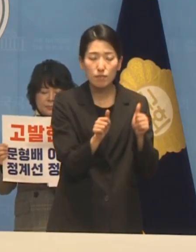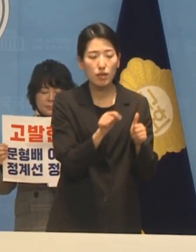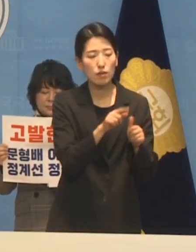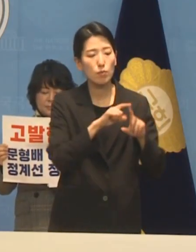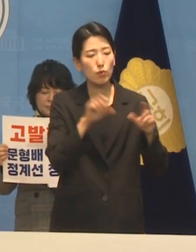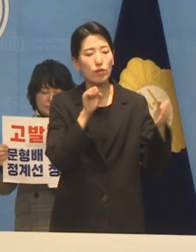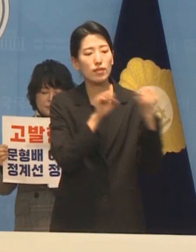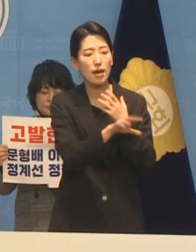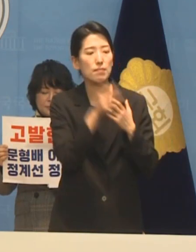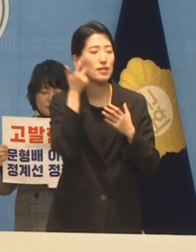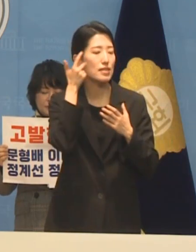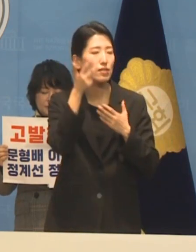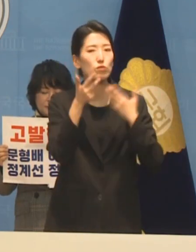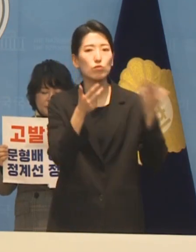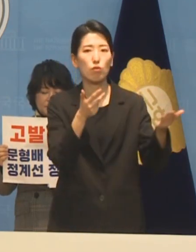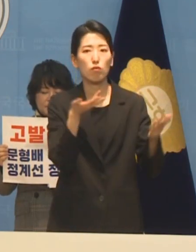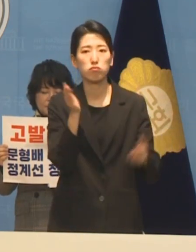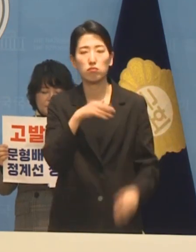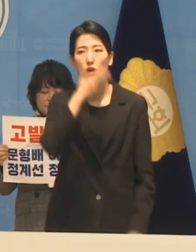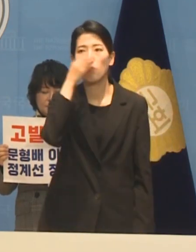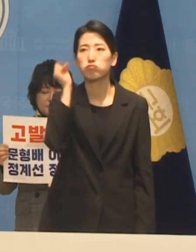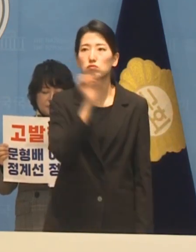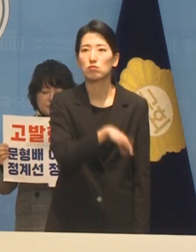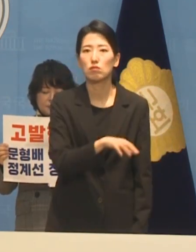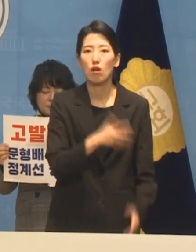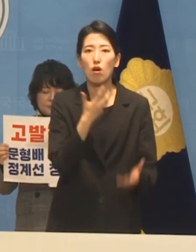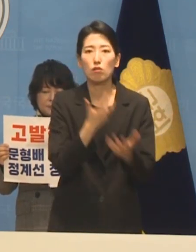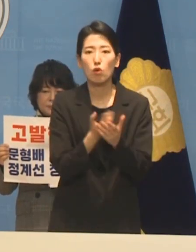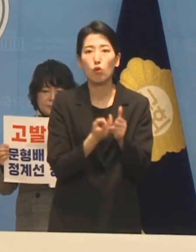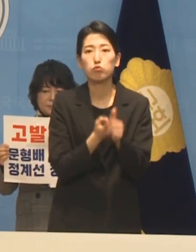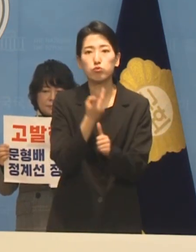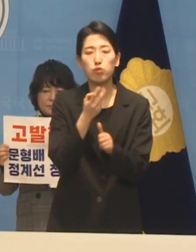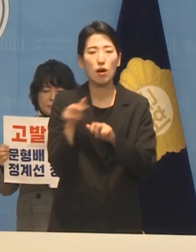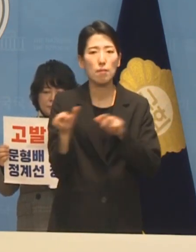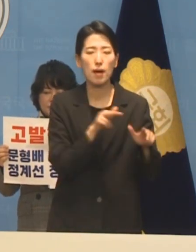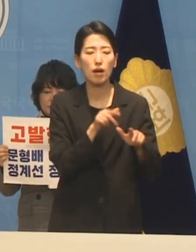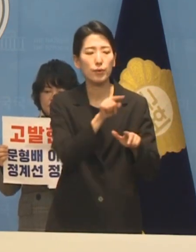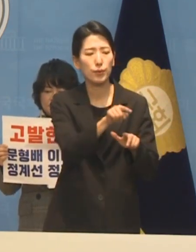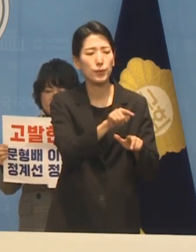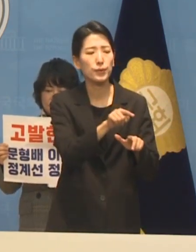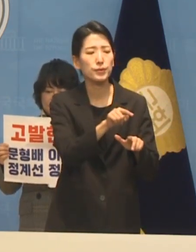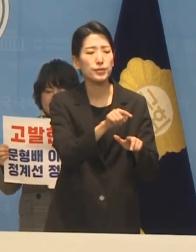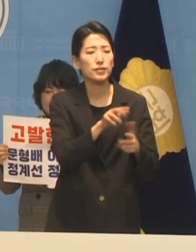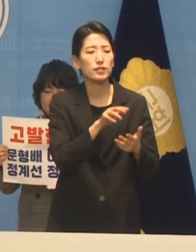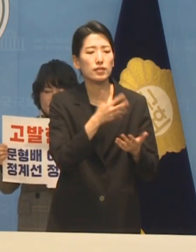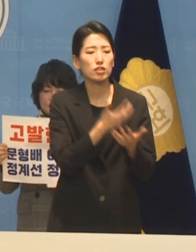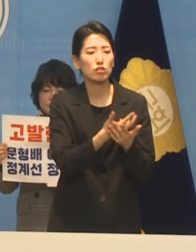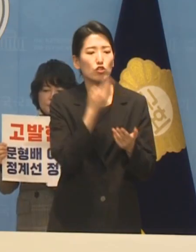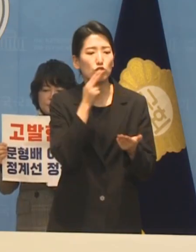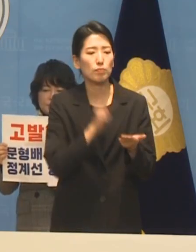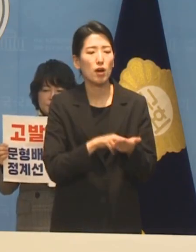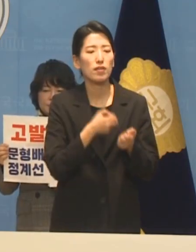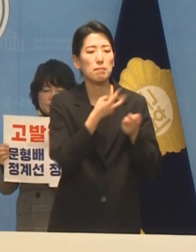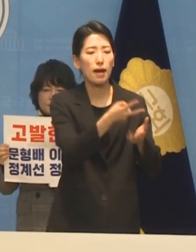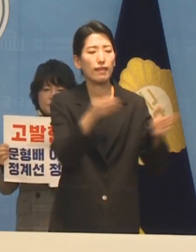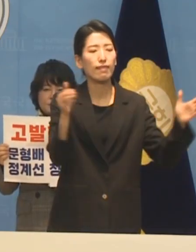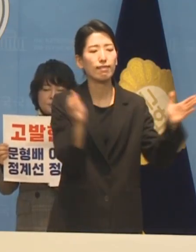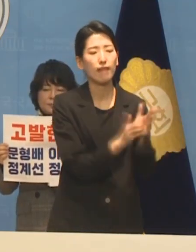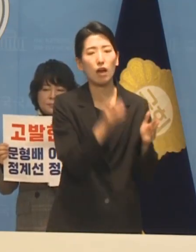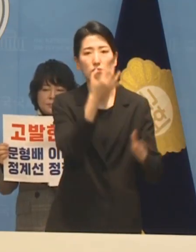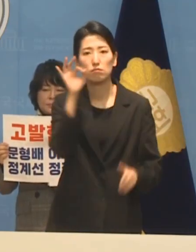함에도 헌재는 이를 무시하고 소추 서류를 즉시 수신 간주로 처리한 뒤 공판 기일을 일방적으로